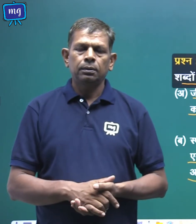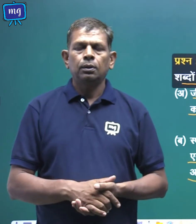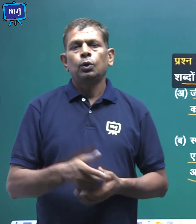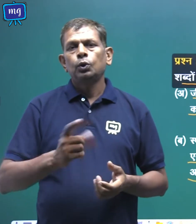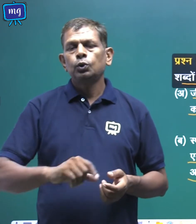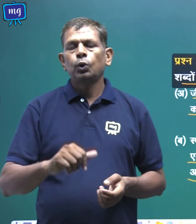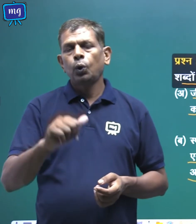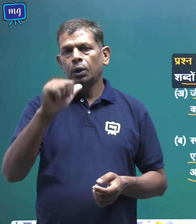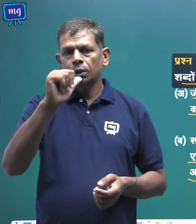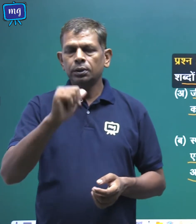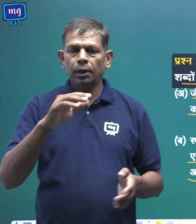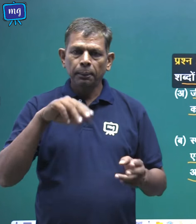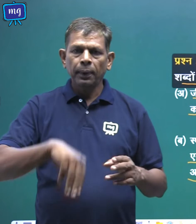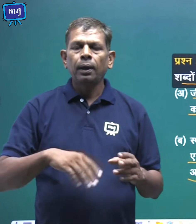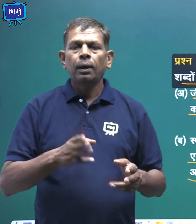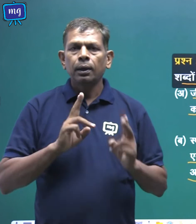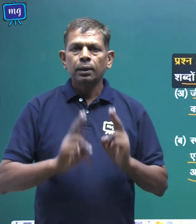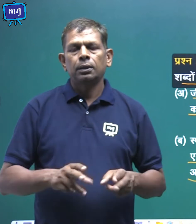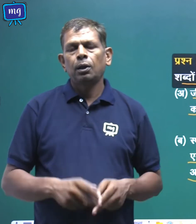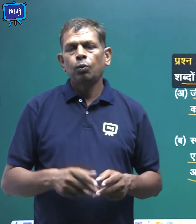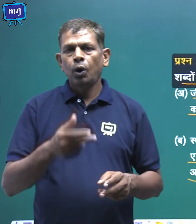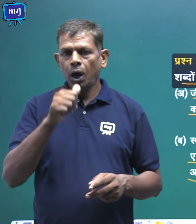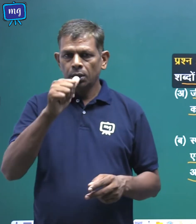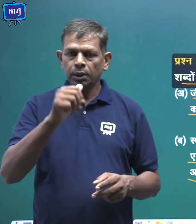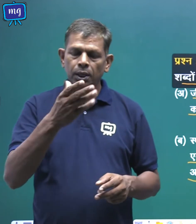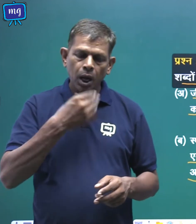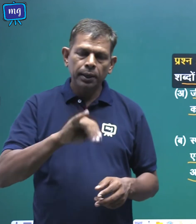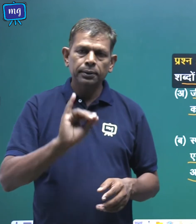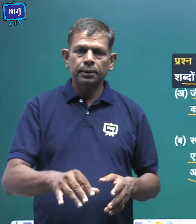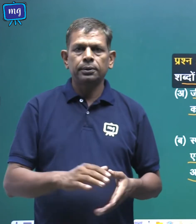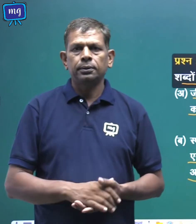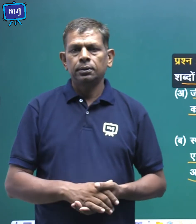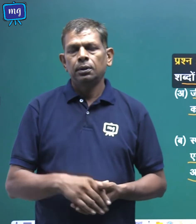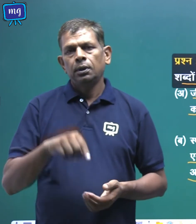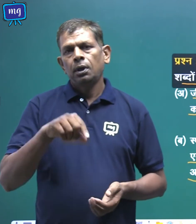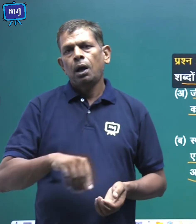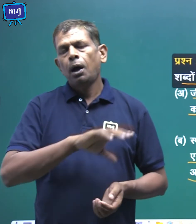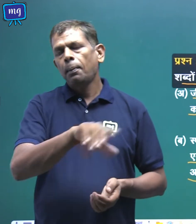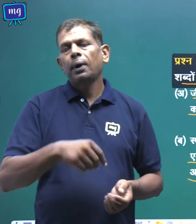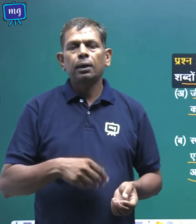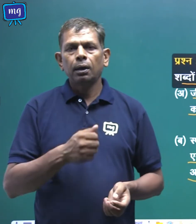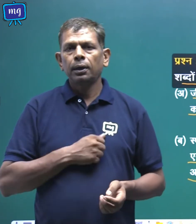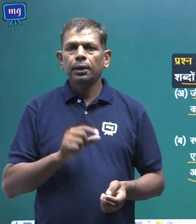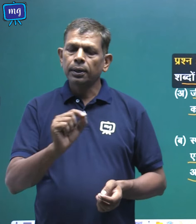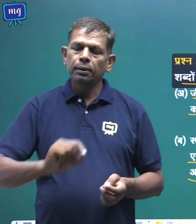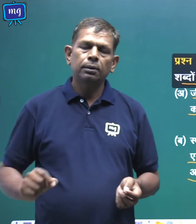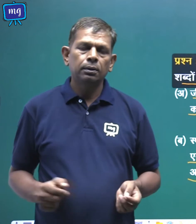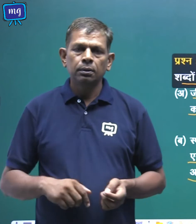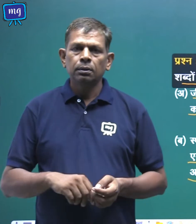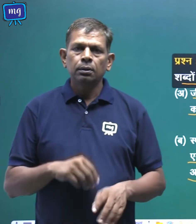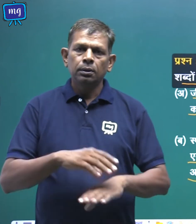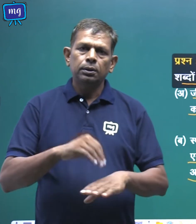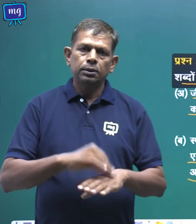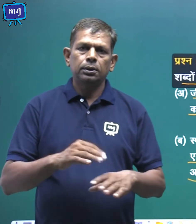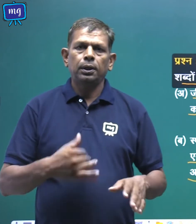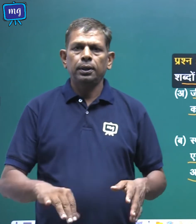जो जल में रहते हैं वह जलीय कहलाता है। यहाँ पर हम लिखेंगे